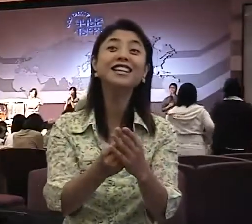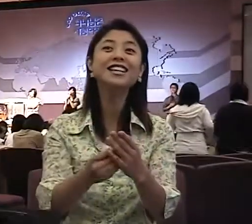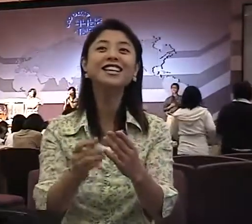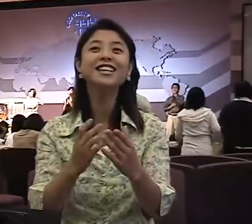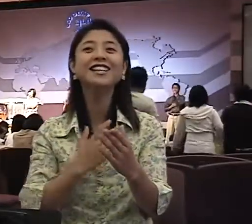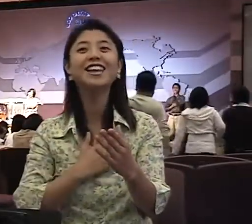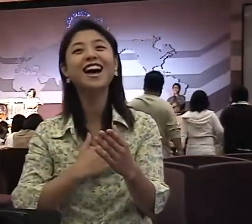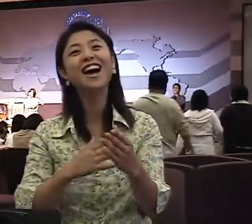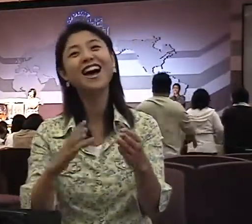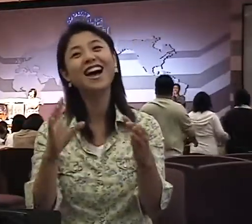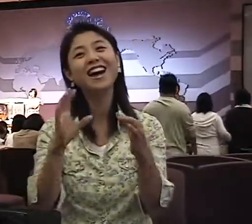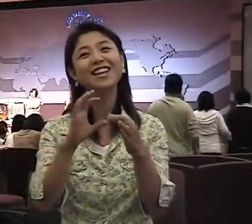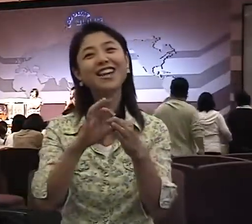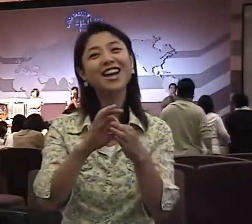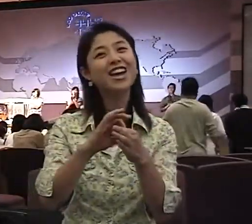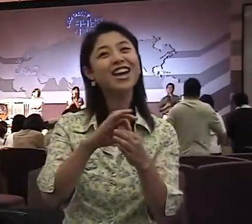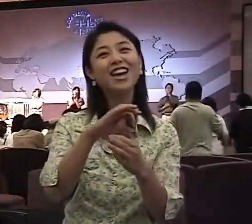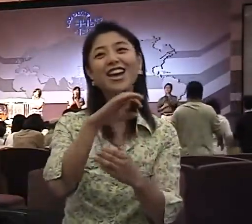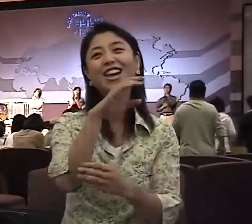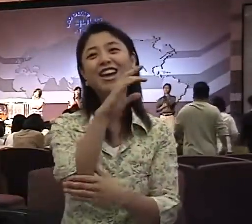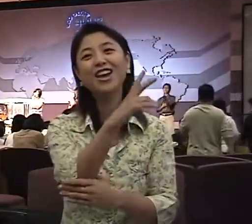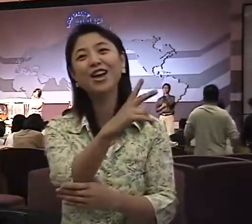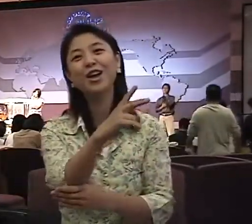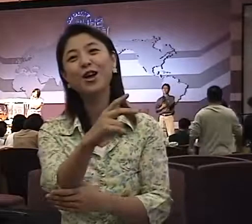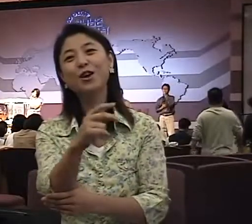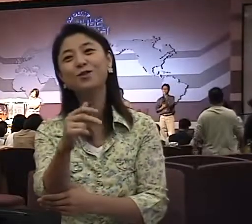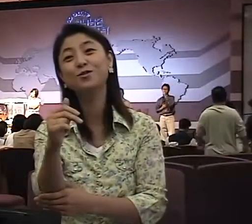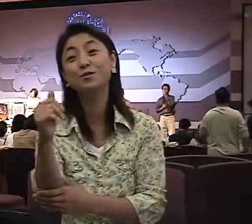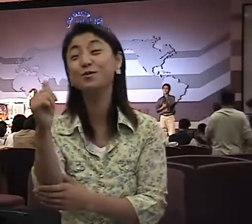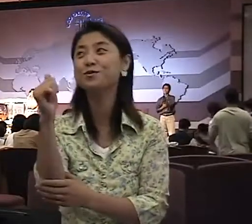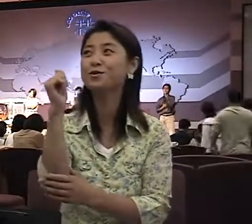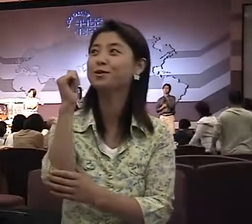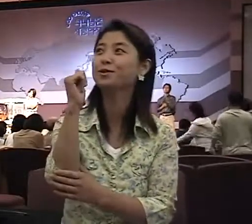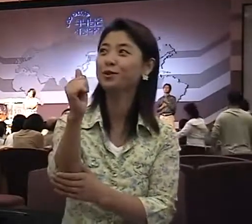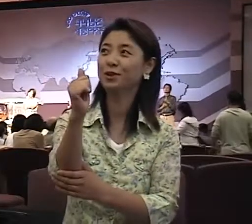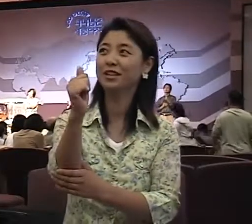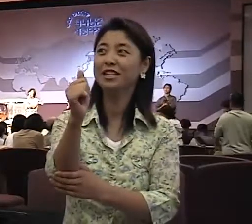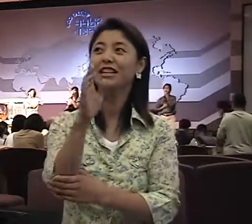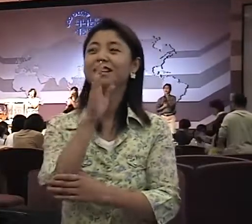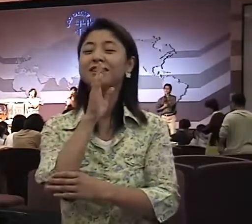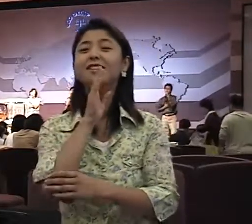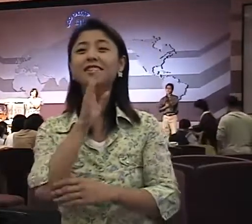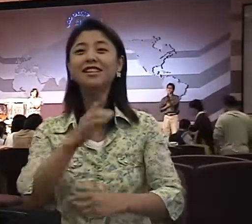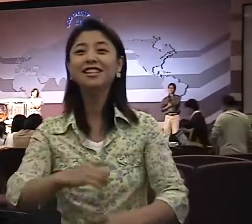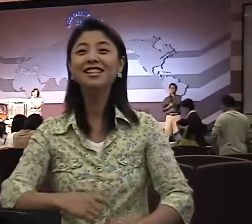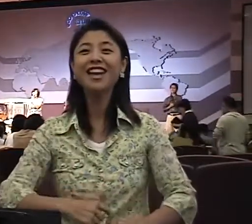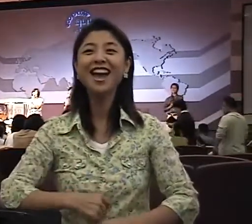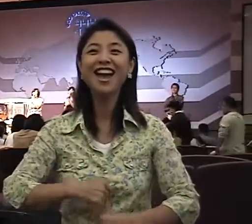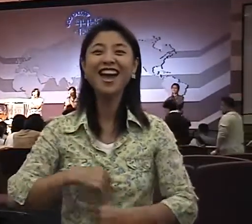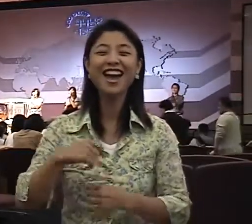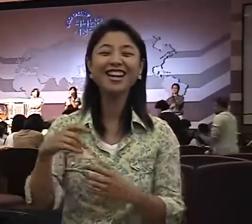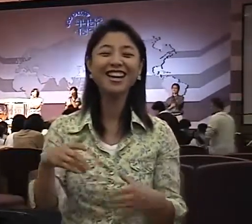완전하신 나의 주님, 우리를 의의 길로 인도하옵소서.